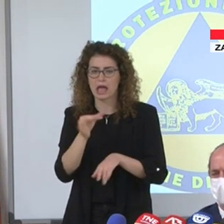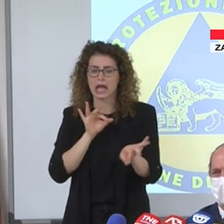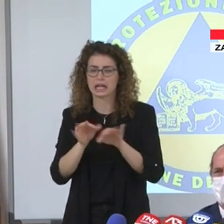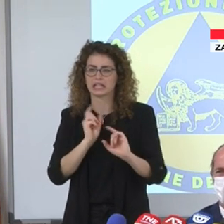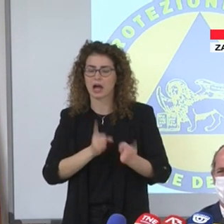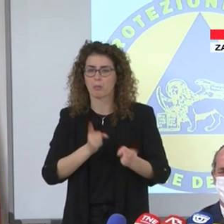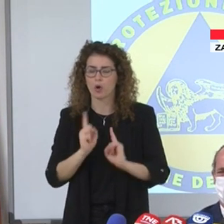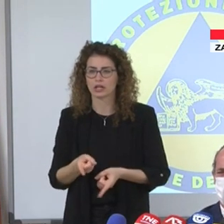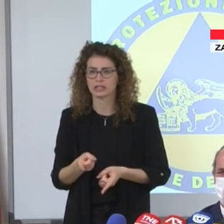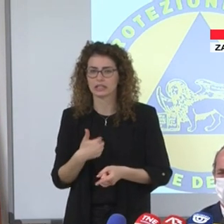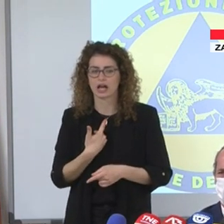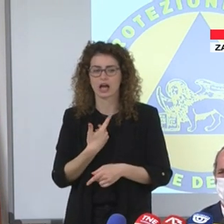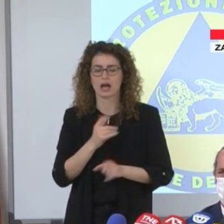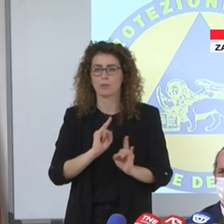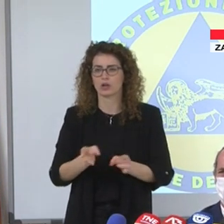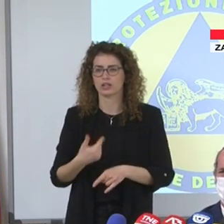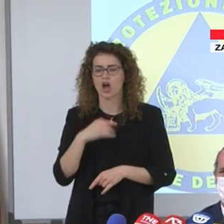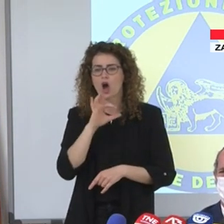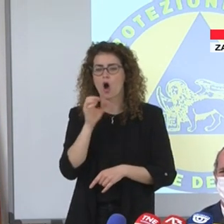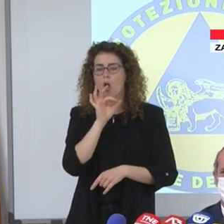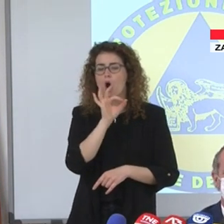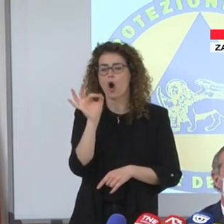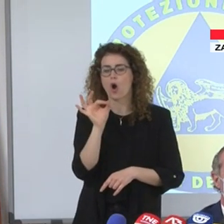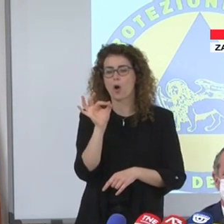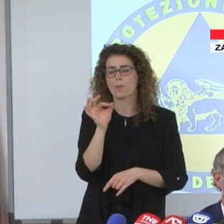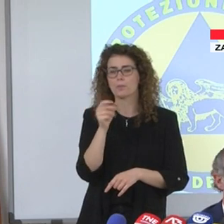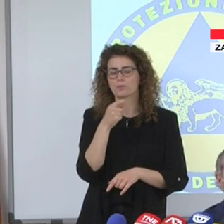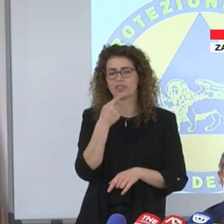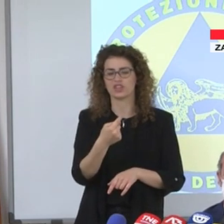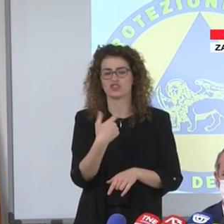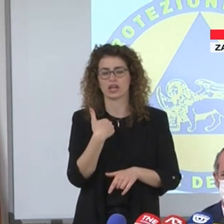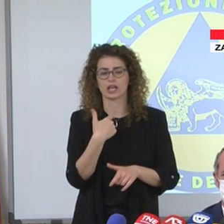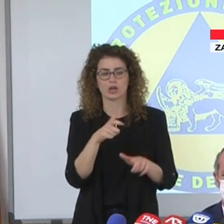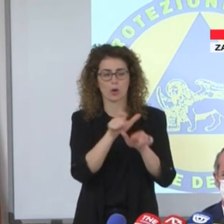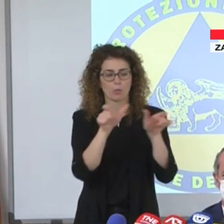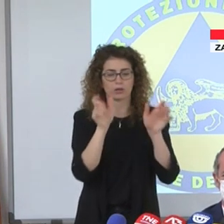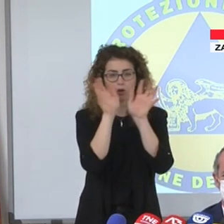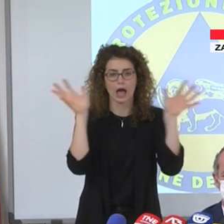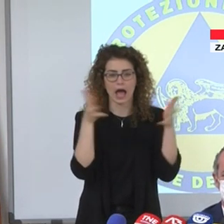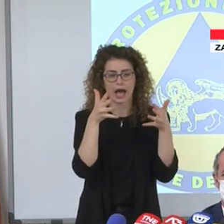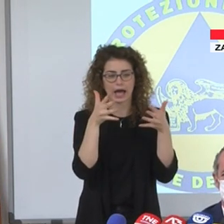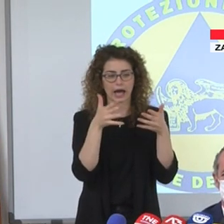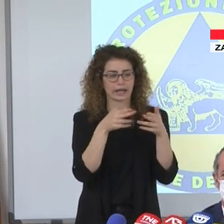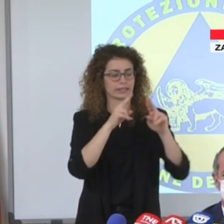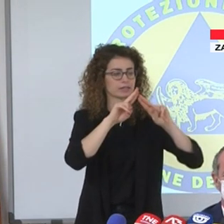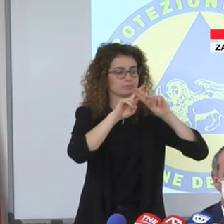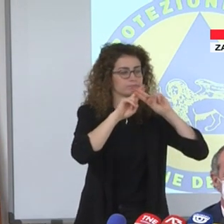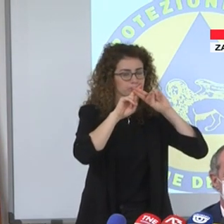no scusatemi, che metto la museruola agli artisti. Ma cosa c'entra questa roba qua?